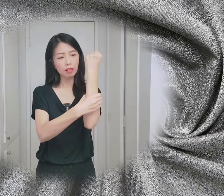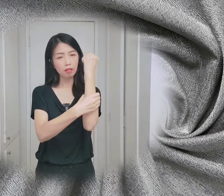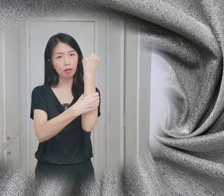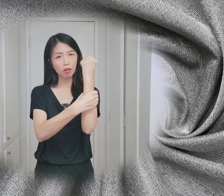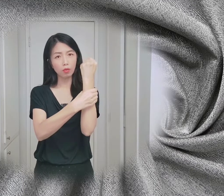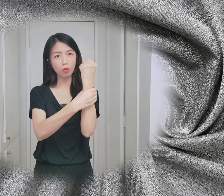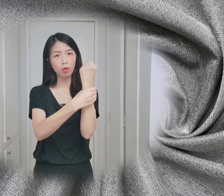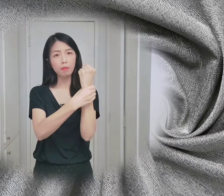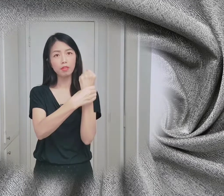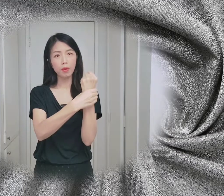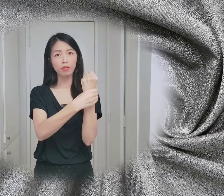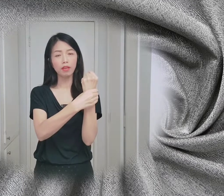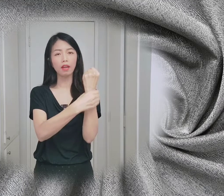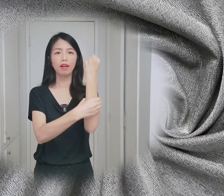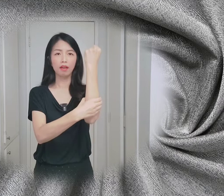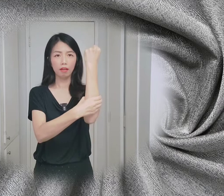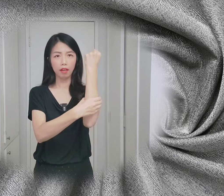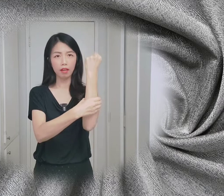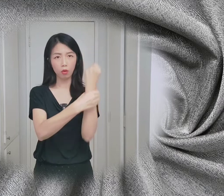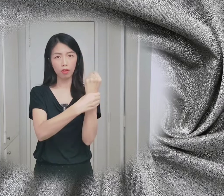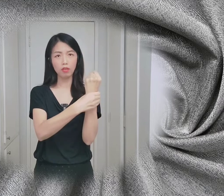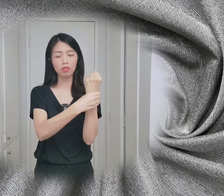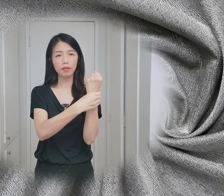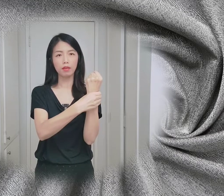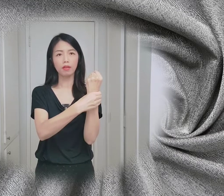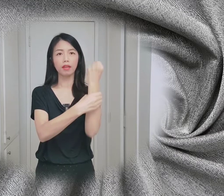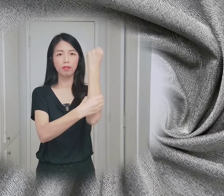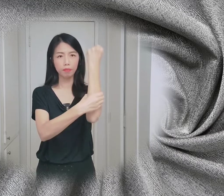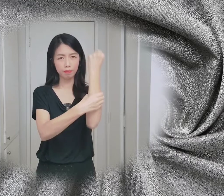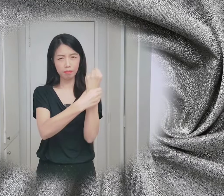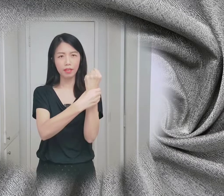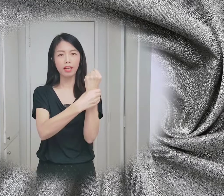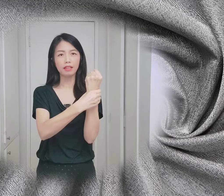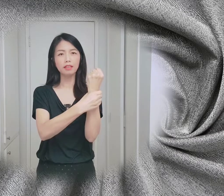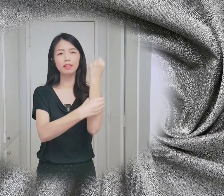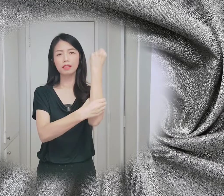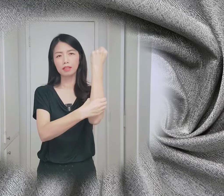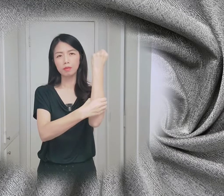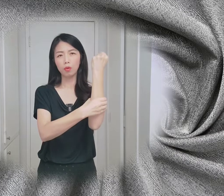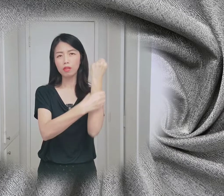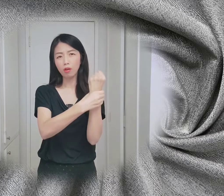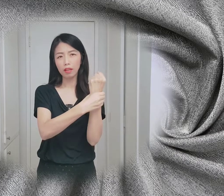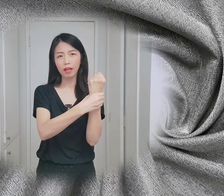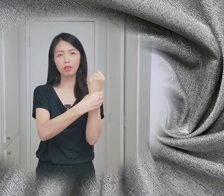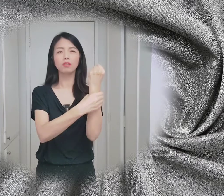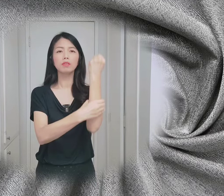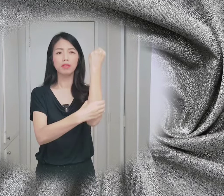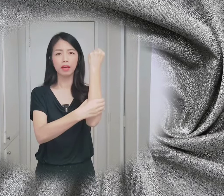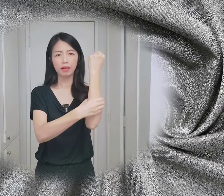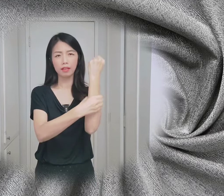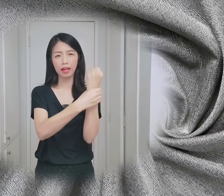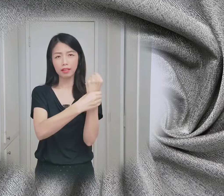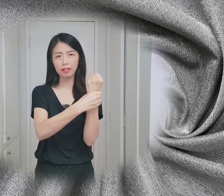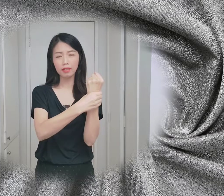살짝 이렇게 좀 돌리면서 배웠는데 그냥 이렇게 해주시면 될 것 같아요. 낡은, 뭐 썩다 이런